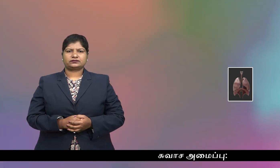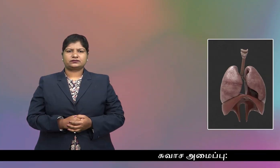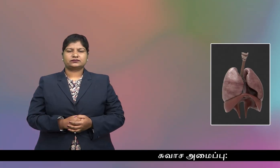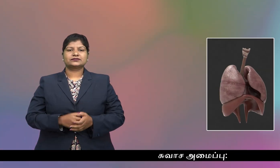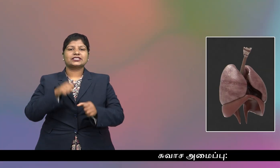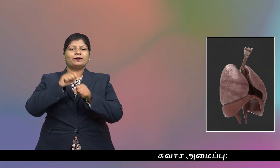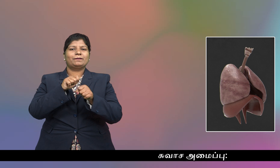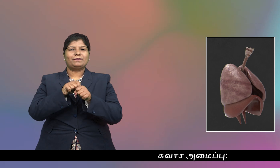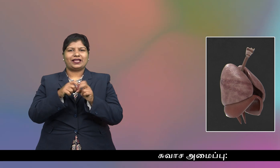சுவாச அமைப்பு.